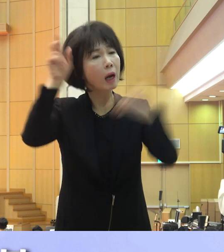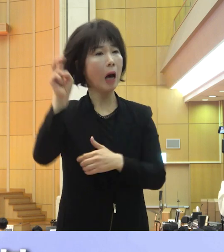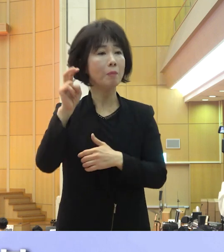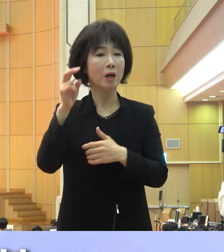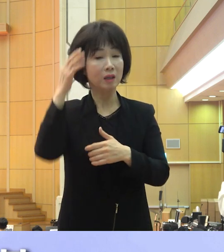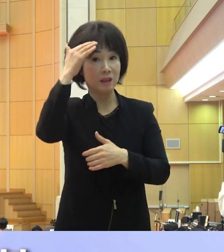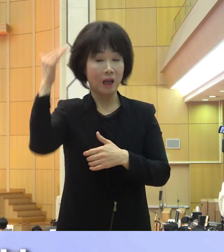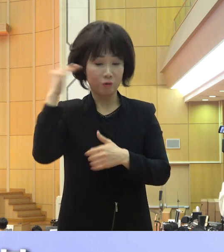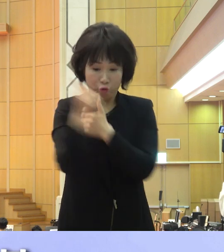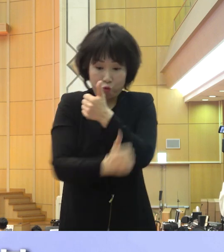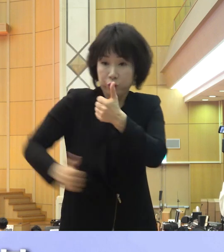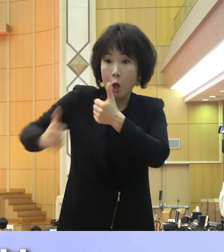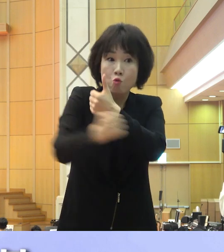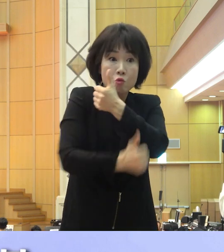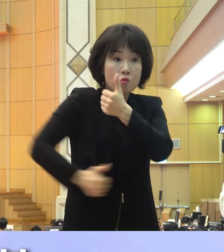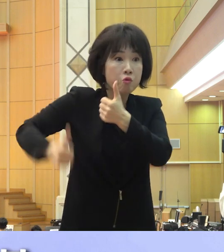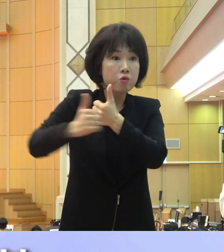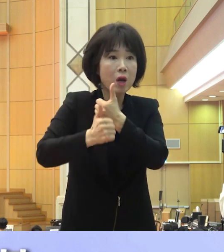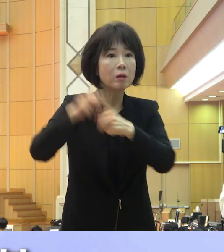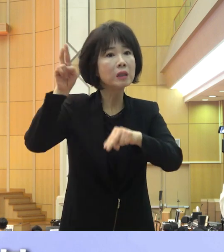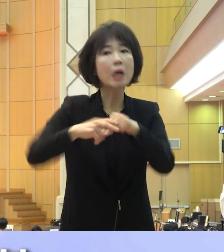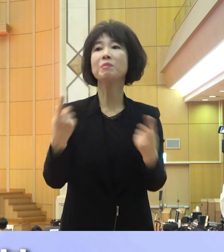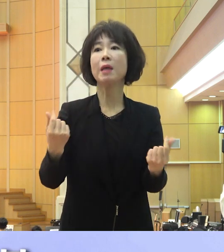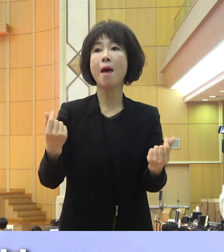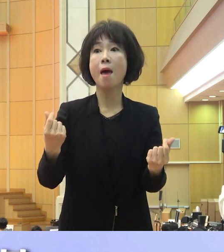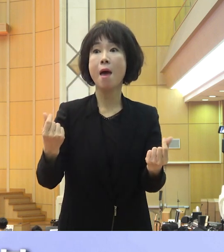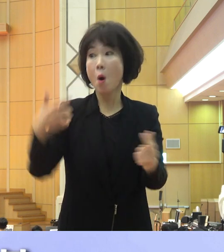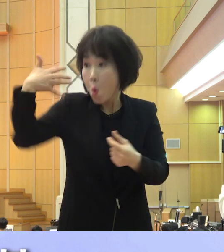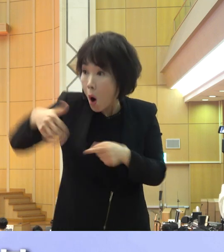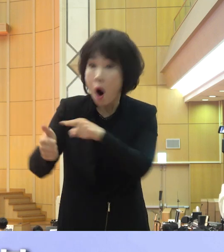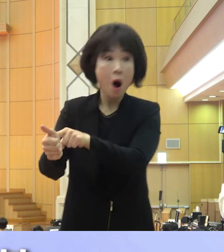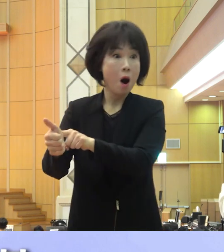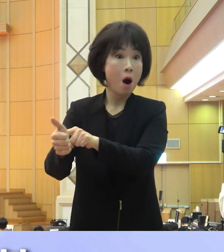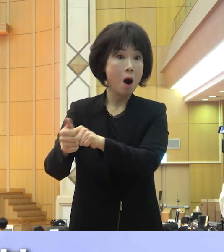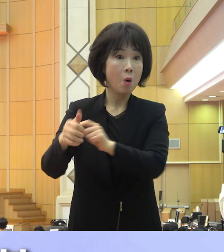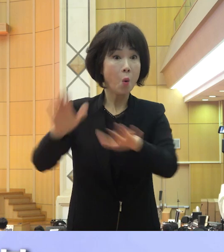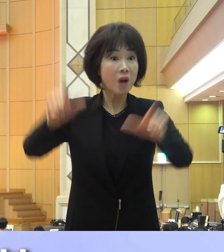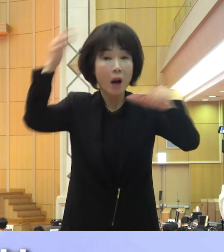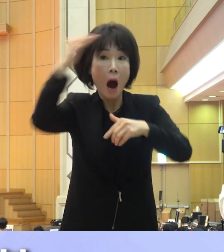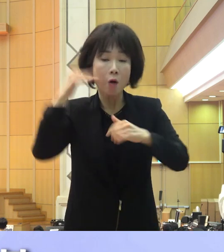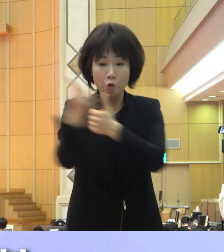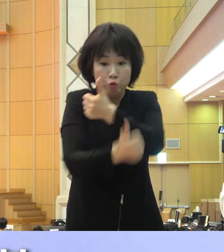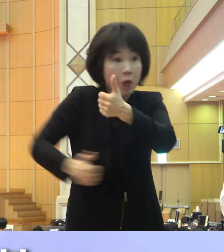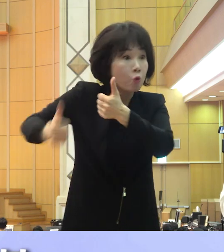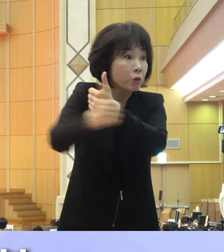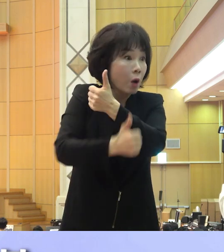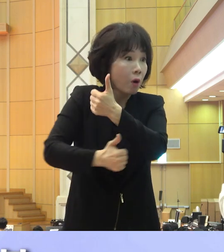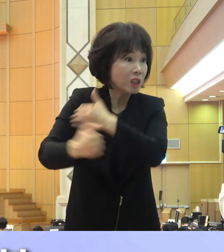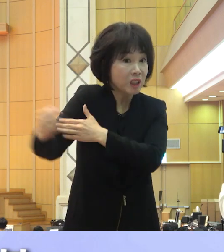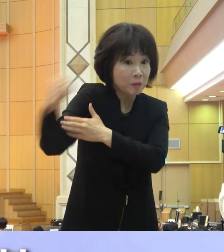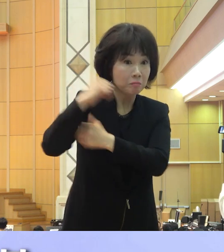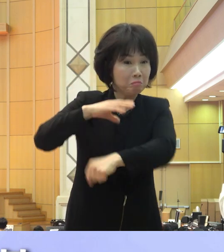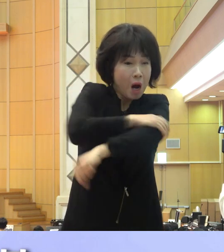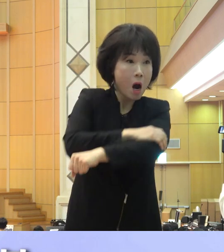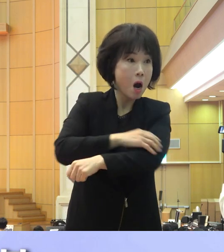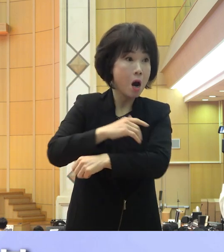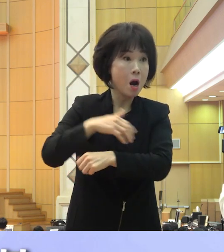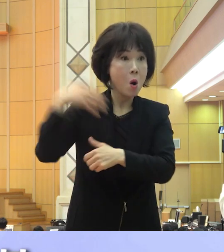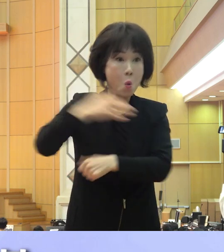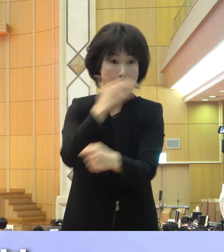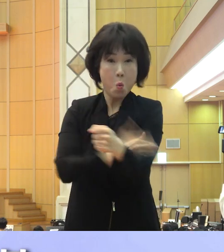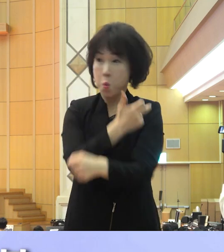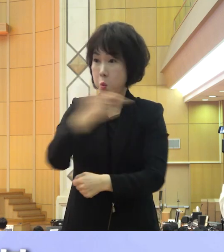존재입니다. 국회의원 같은 급수의 관원입니다. 대단한 거지요.